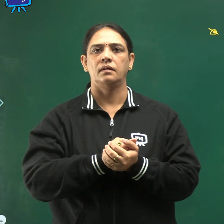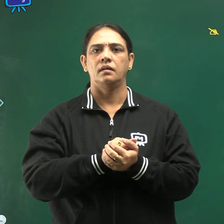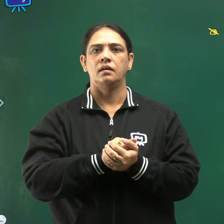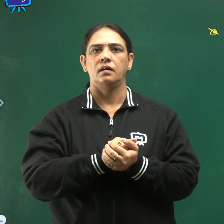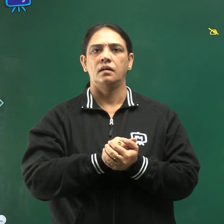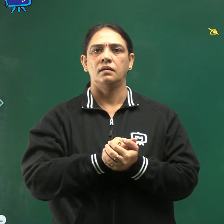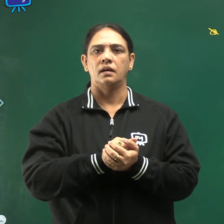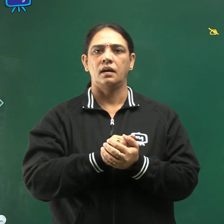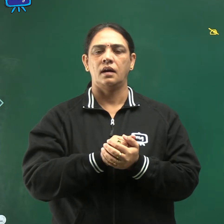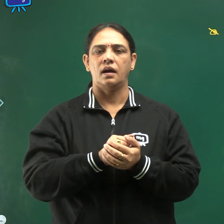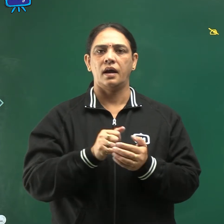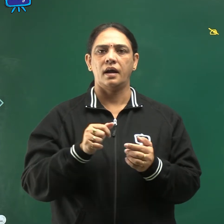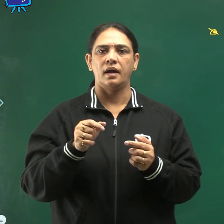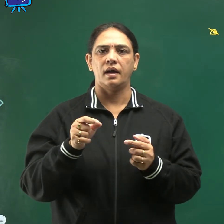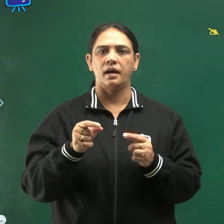साइन